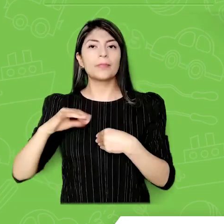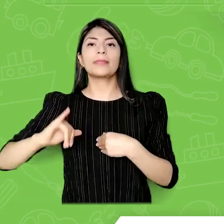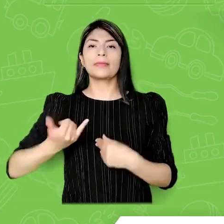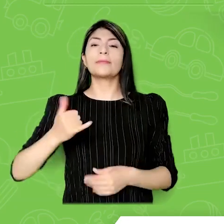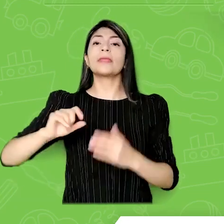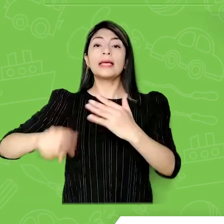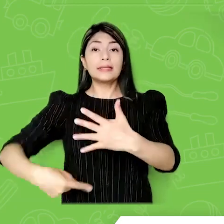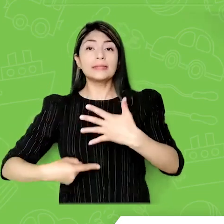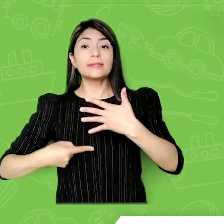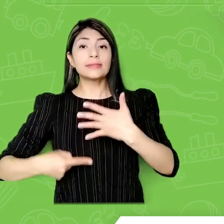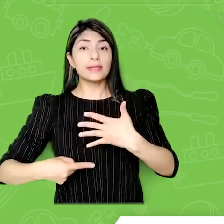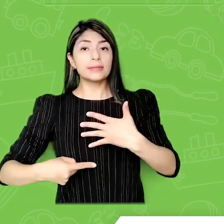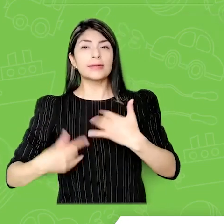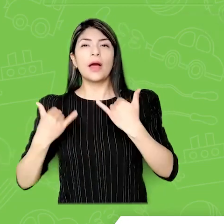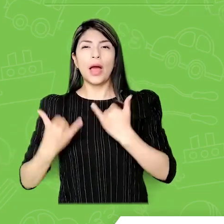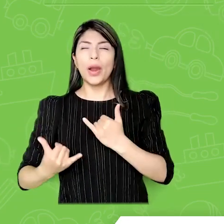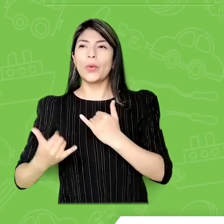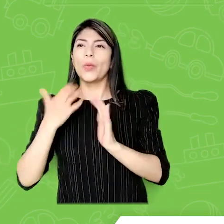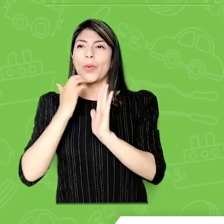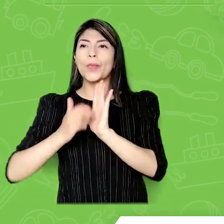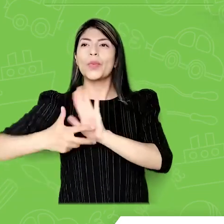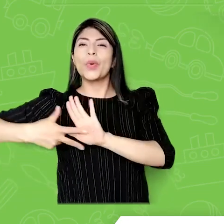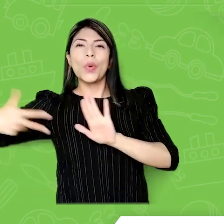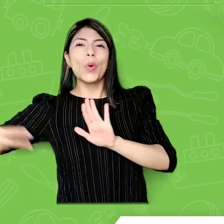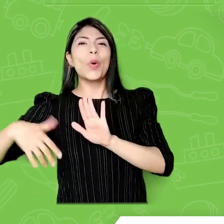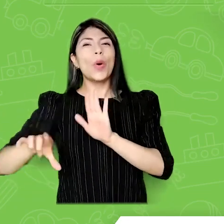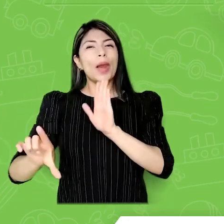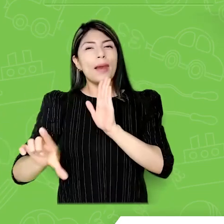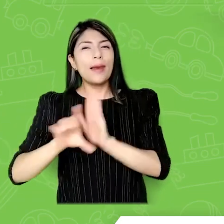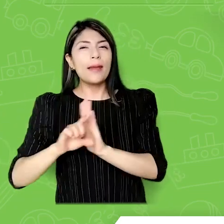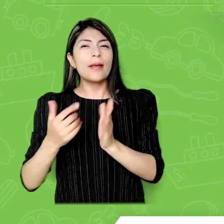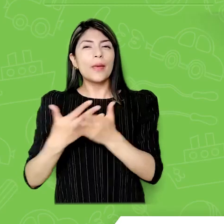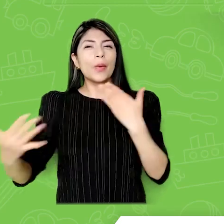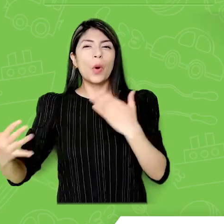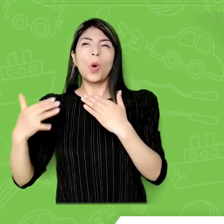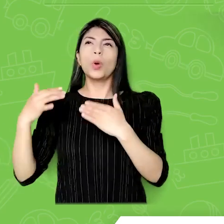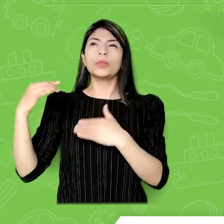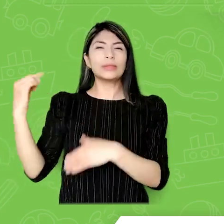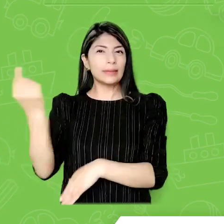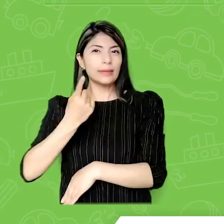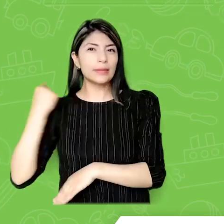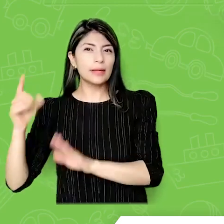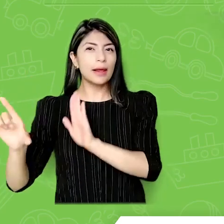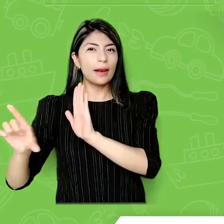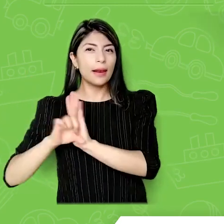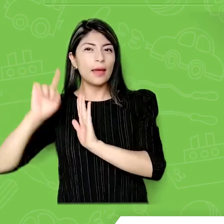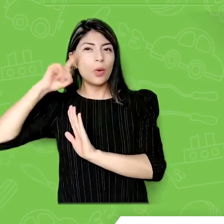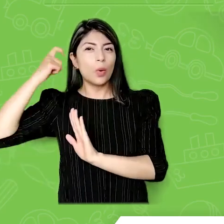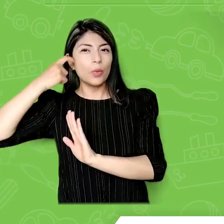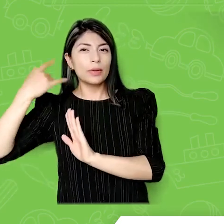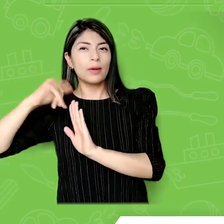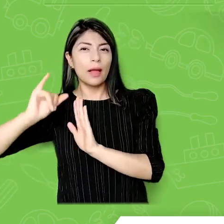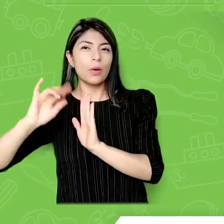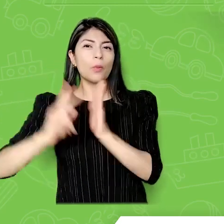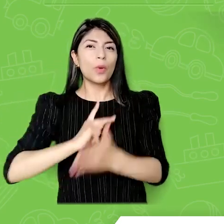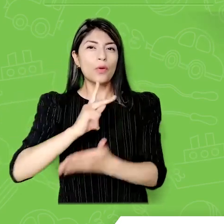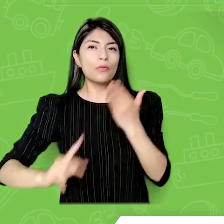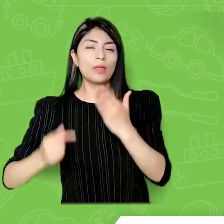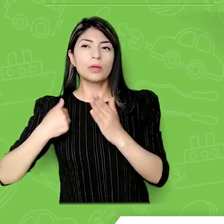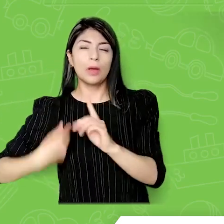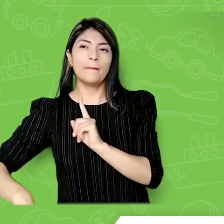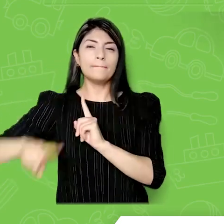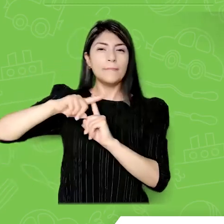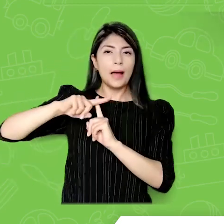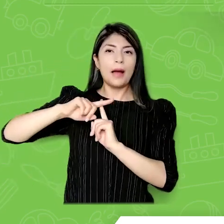legales de inhabilidad, incompatibilidad o prohibiciones para desempeñar empleos públicos, que persistan al momento de